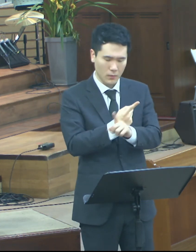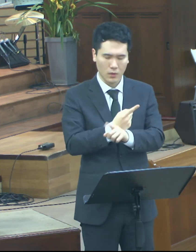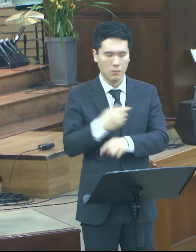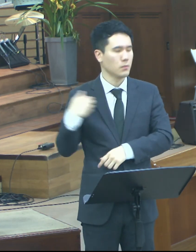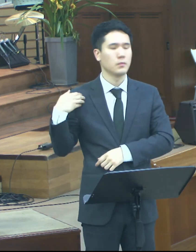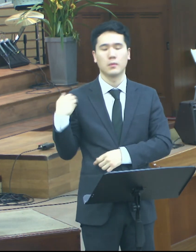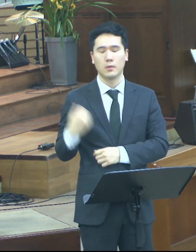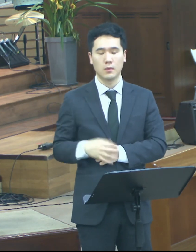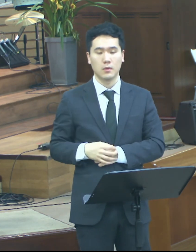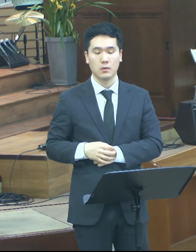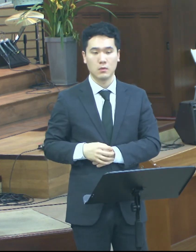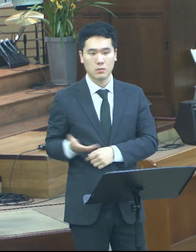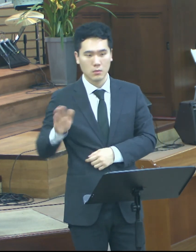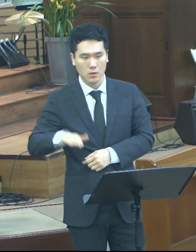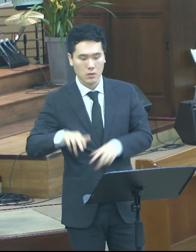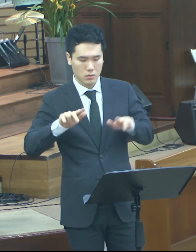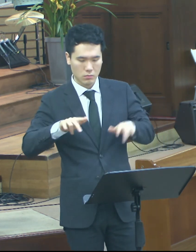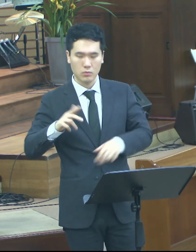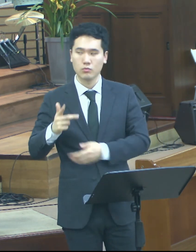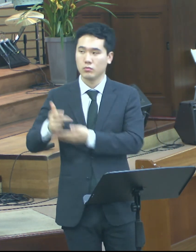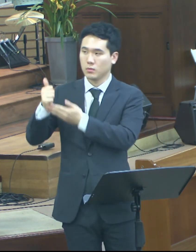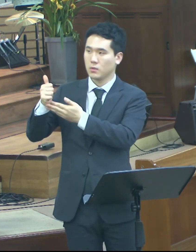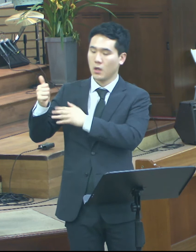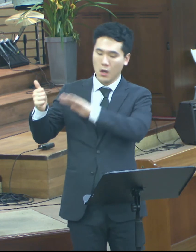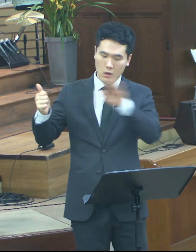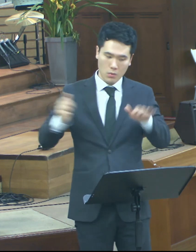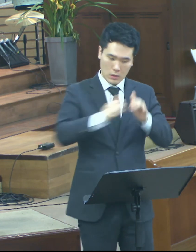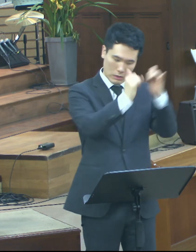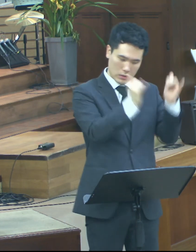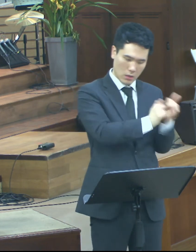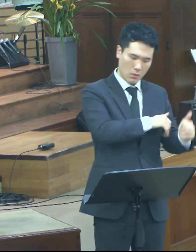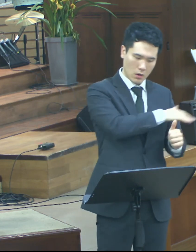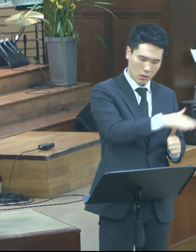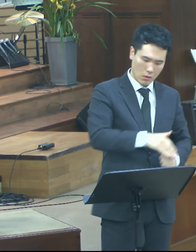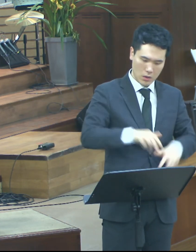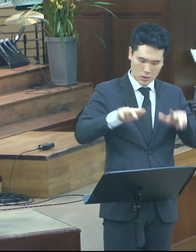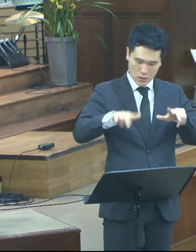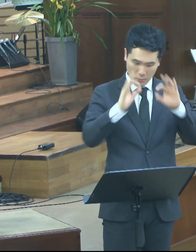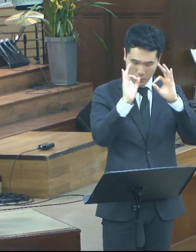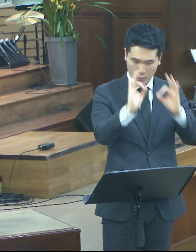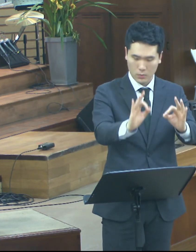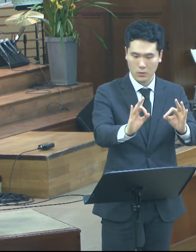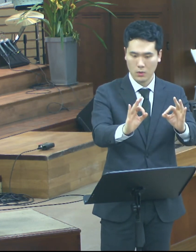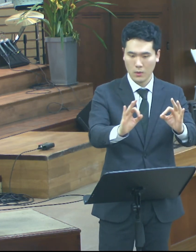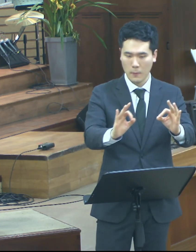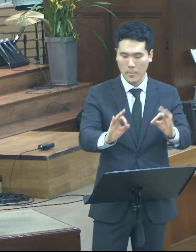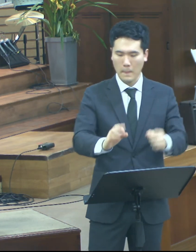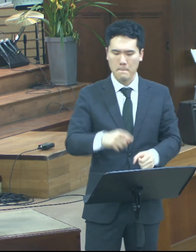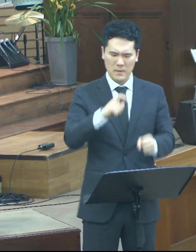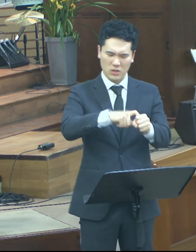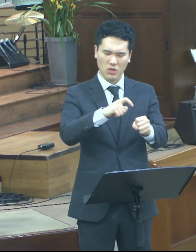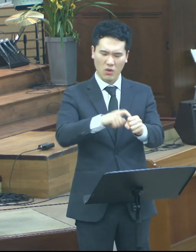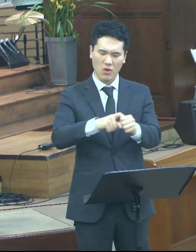주님은 사회 환경과 현재 보는 것이 떡한개 같은 절망적인 상황이라